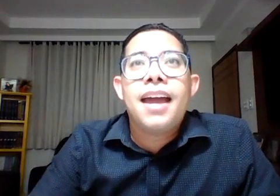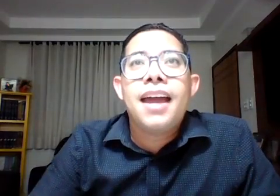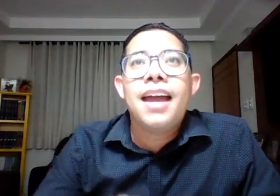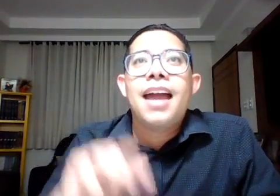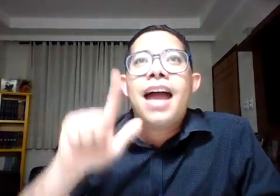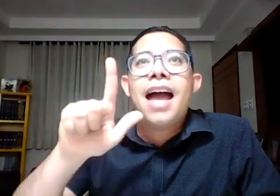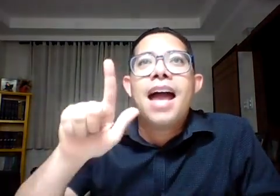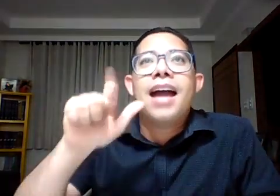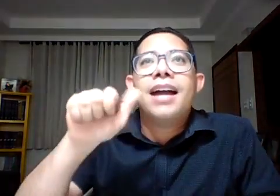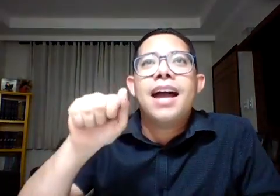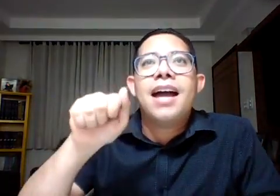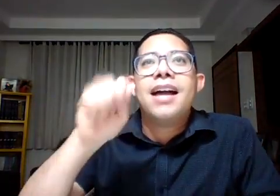A